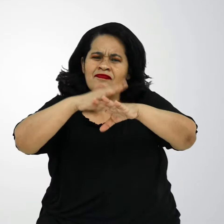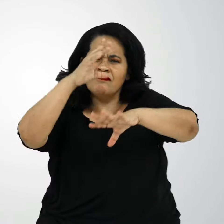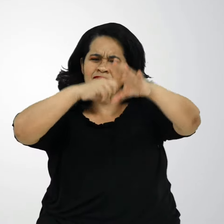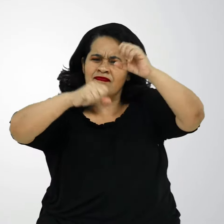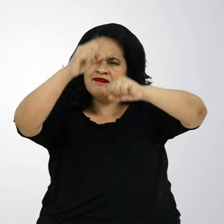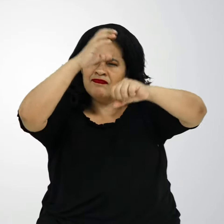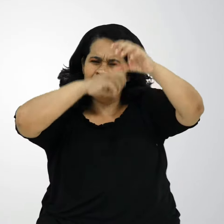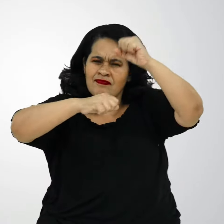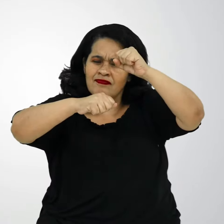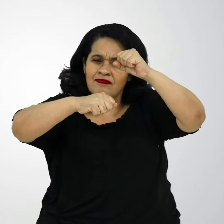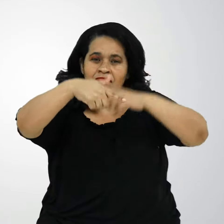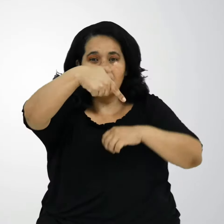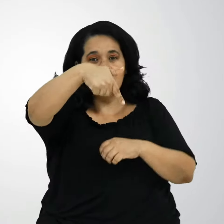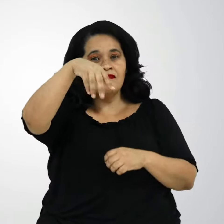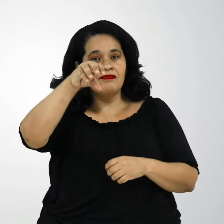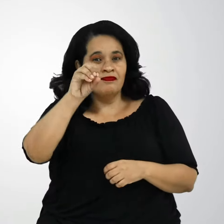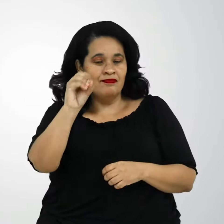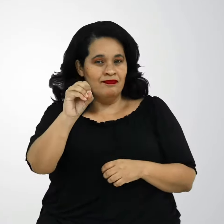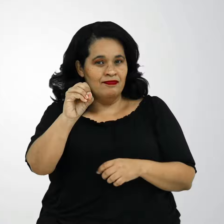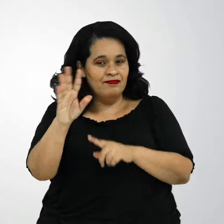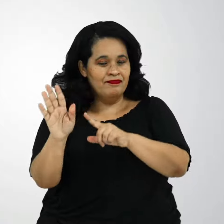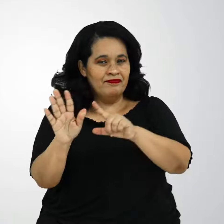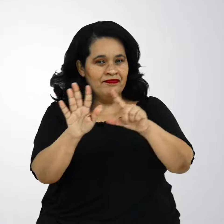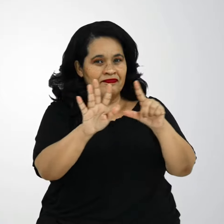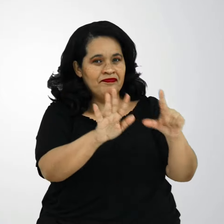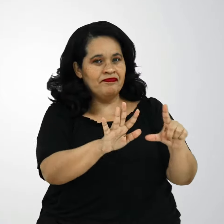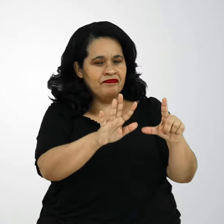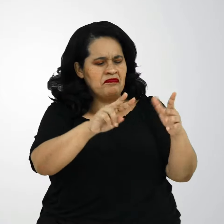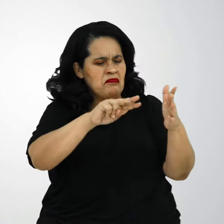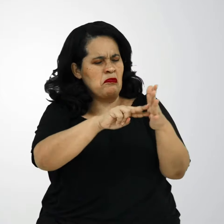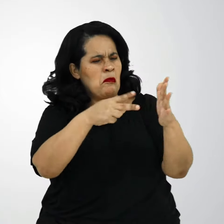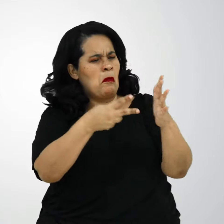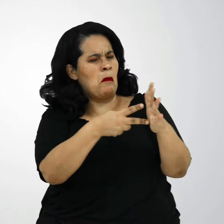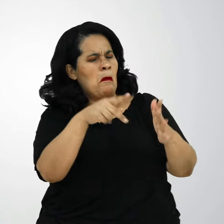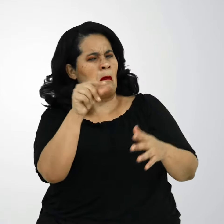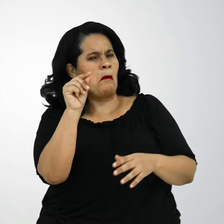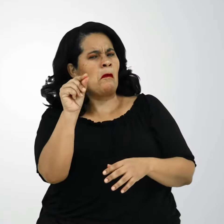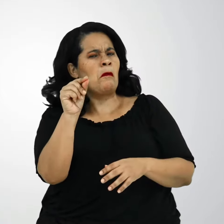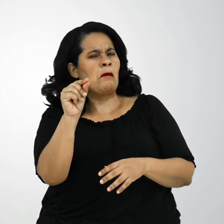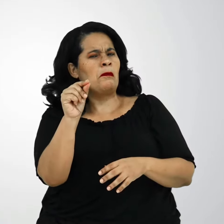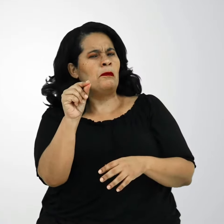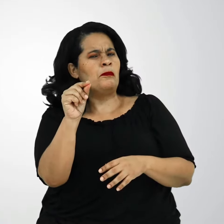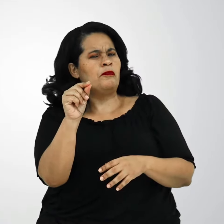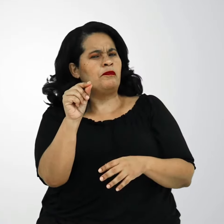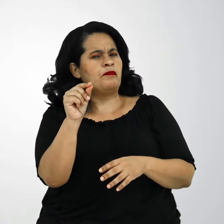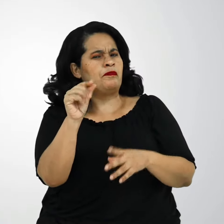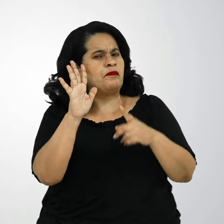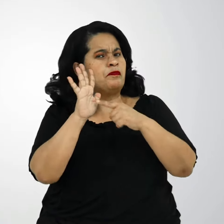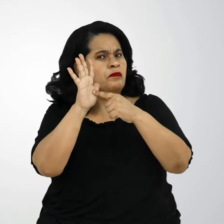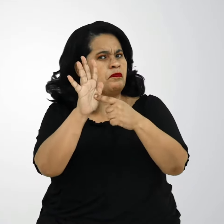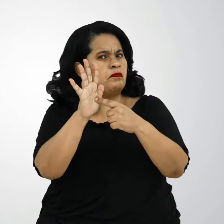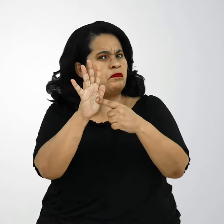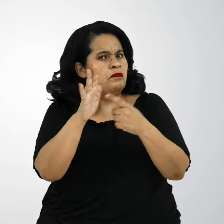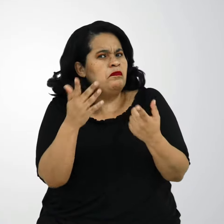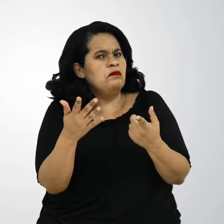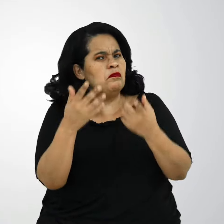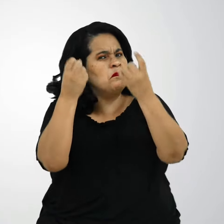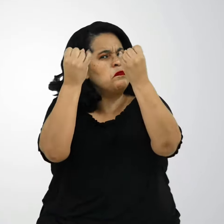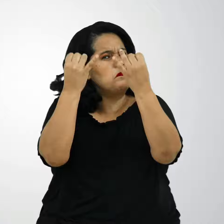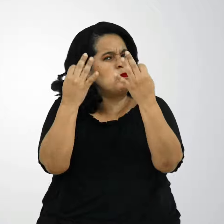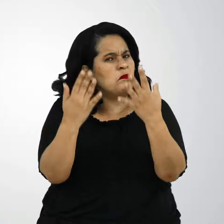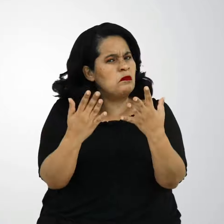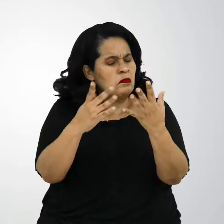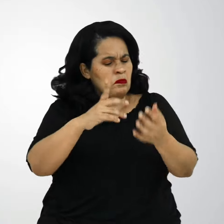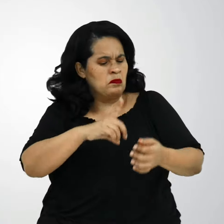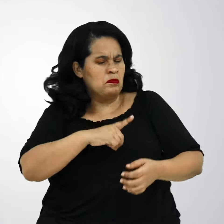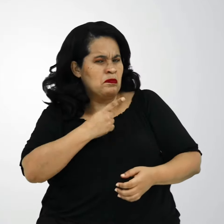das 70 semanas. O que significa essa profecia ligada às 70 semanas no livro